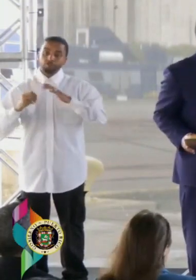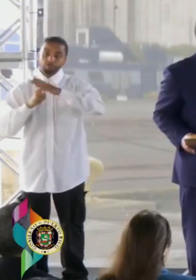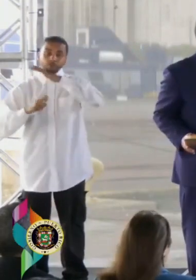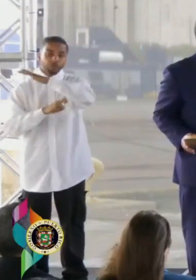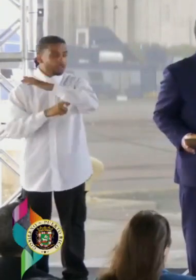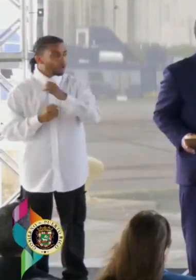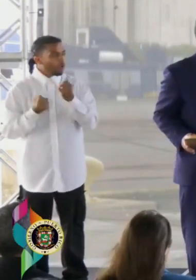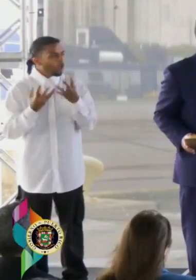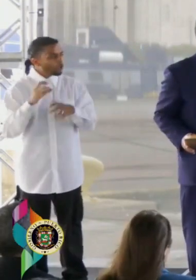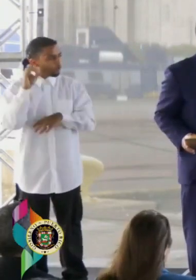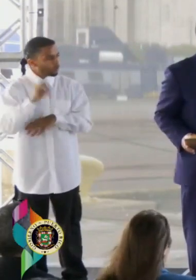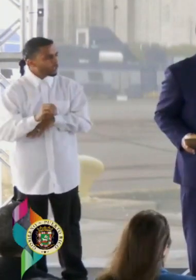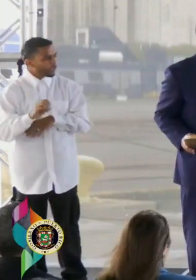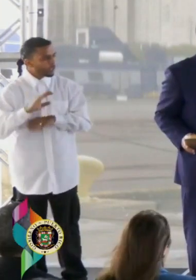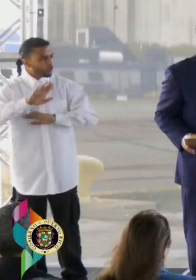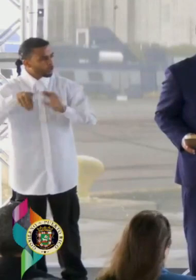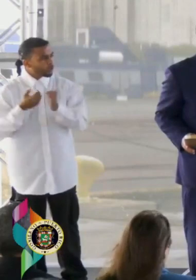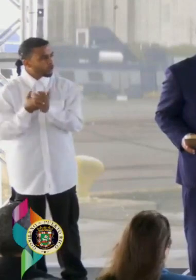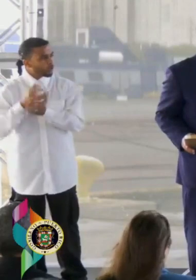la